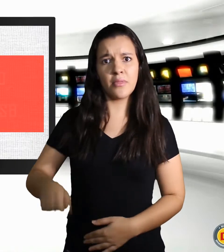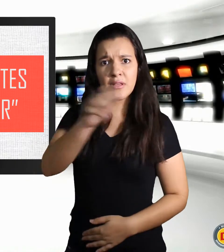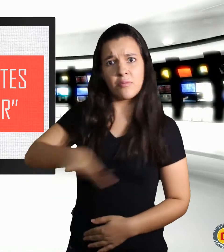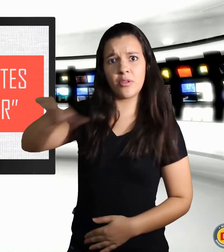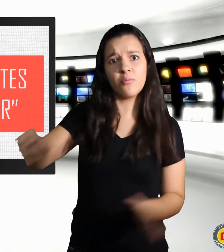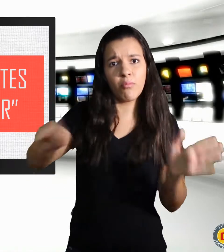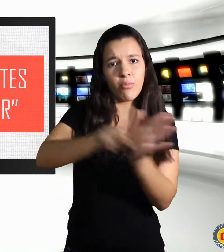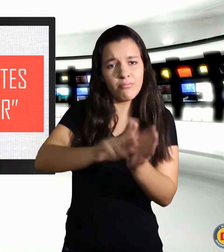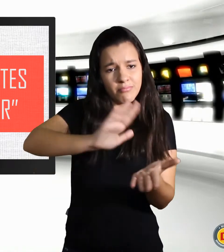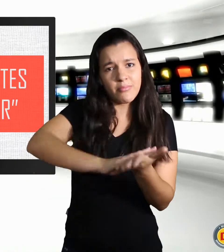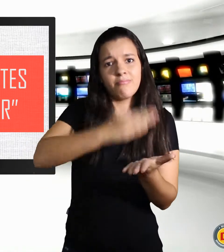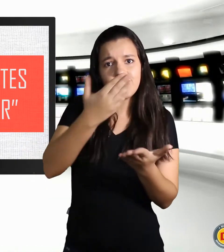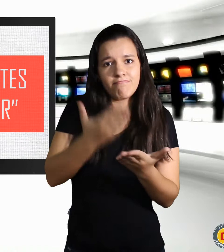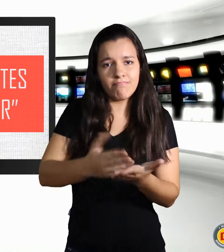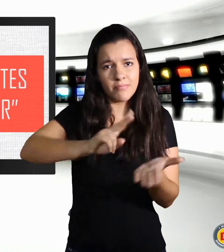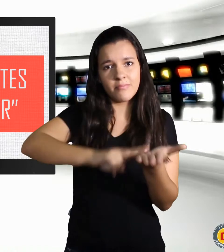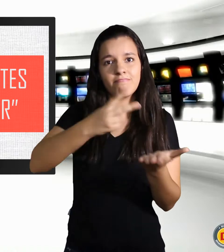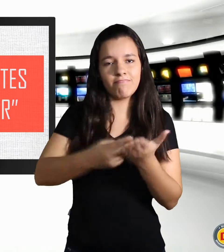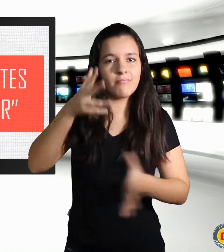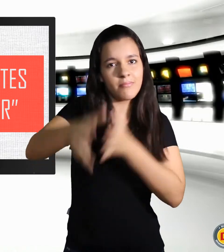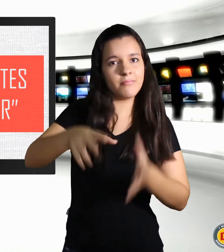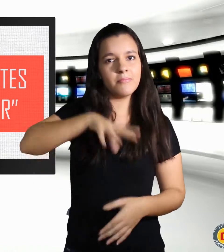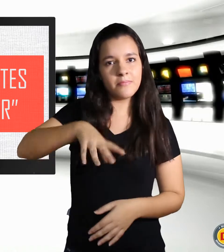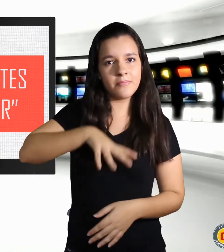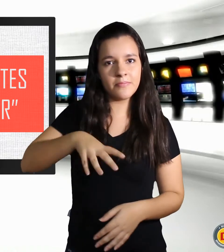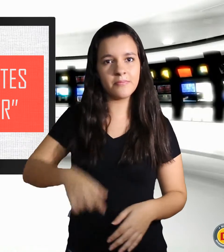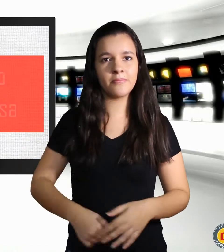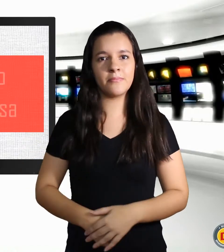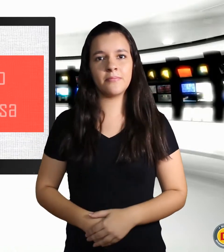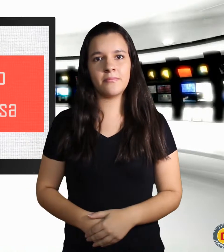Espaço do TIOS, tradutor, intérprete de língua de sinais.